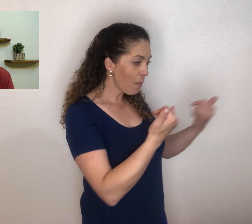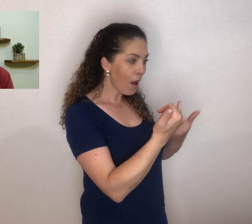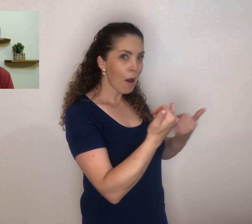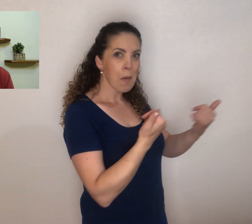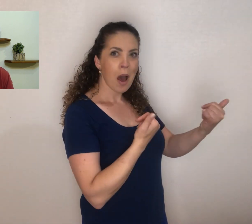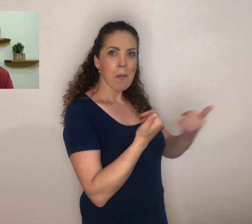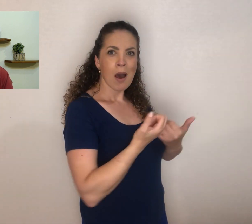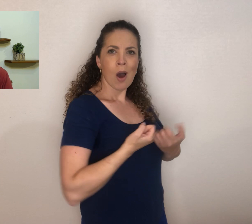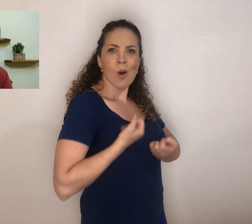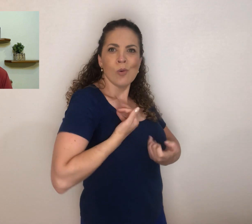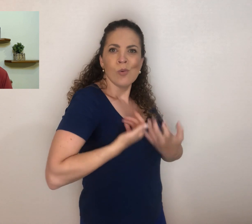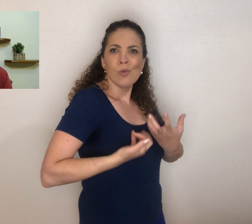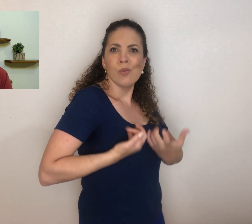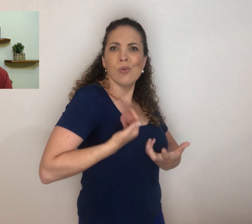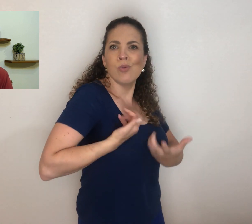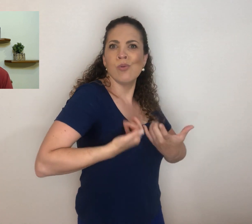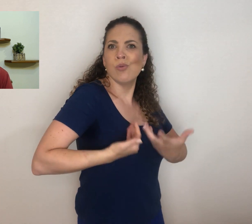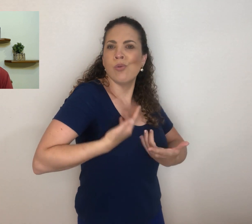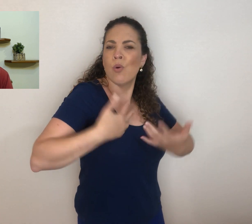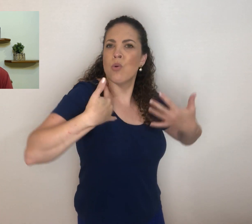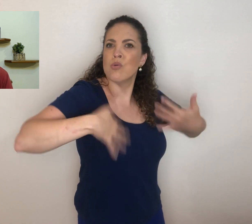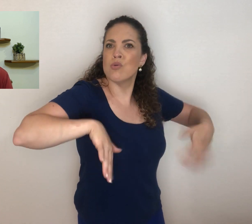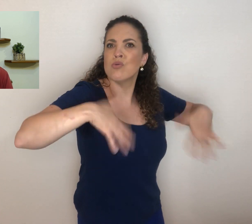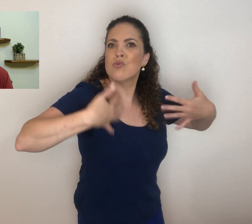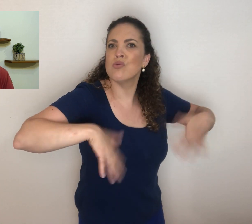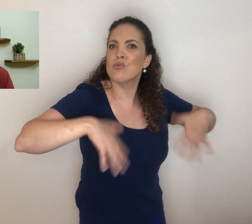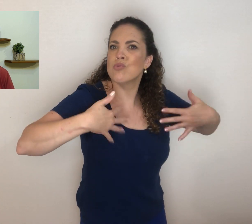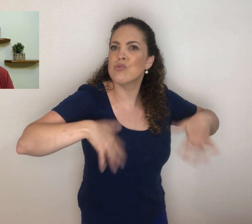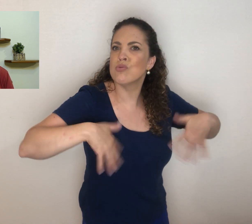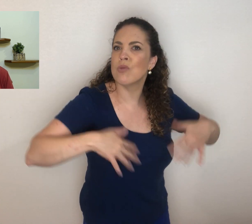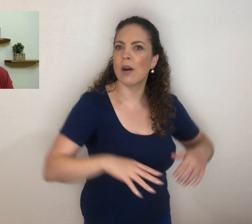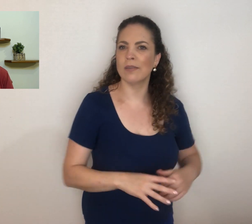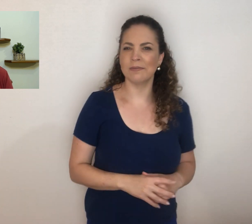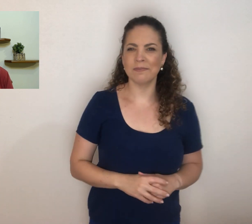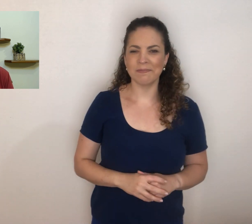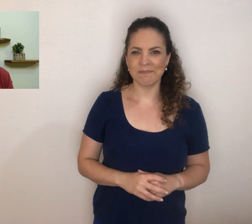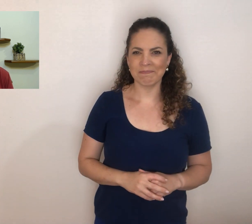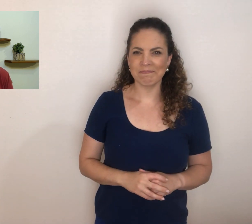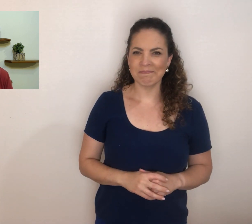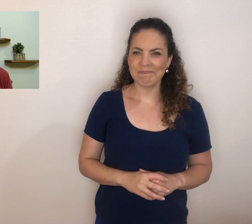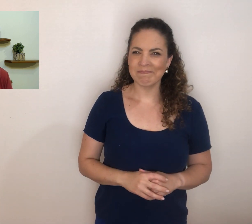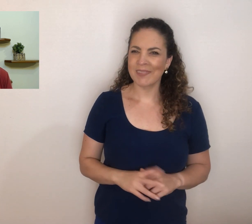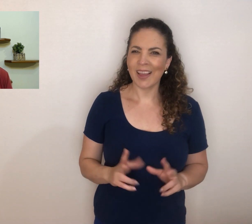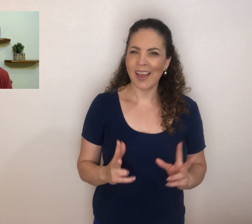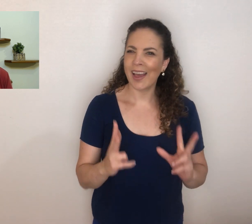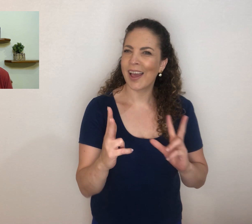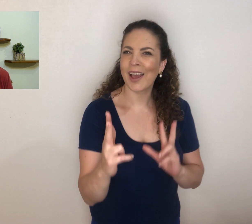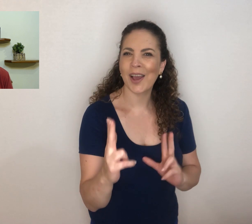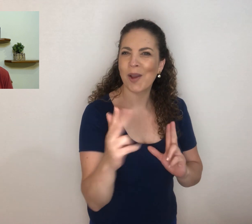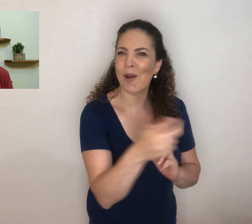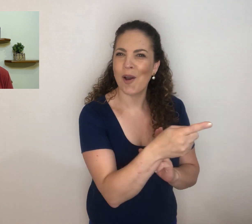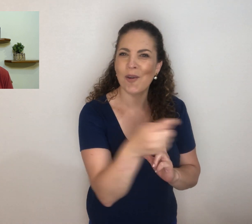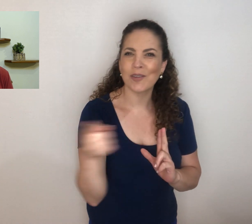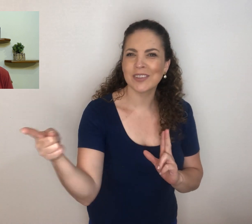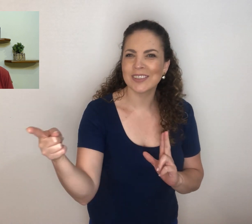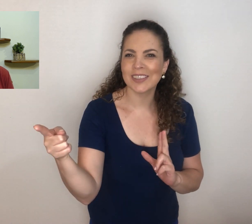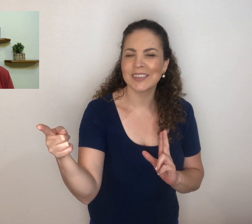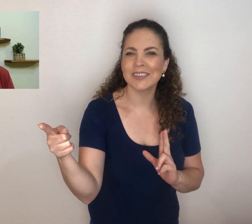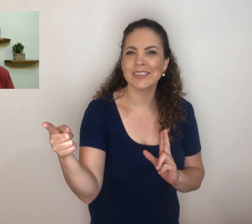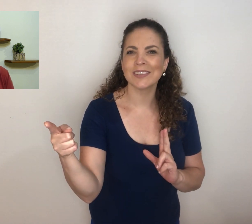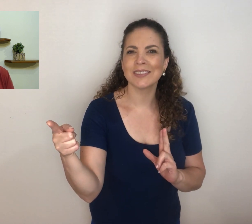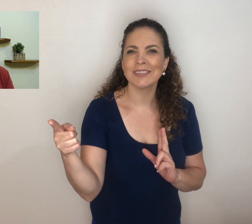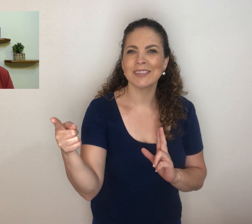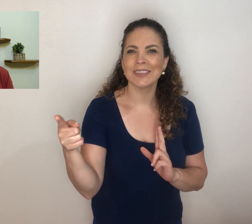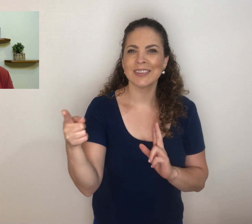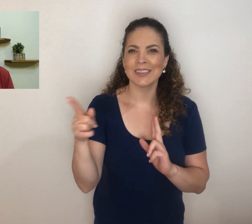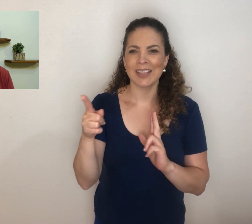nos falava e expunha as Escrituras? Que isto seja assim conosco, que